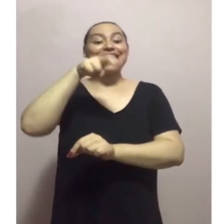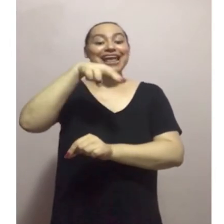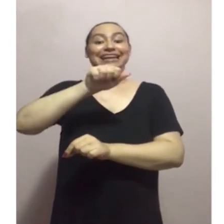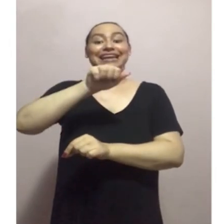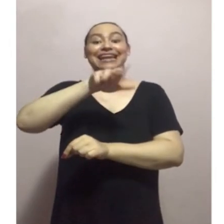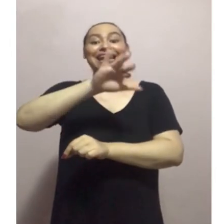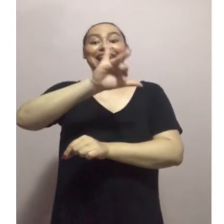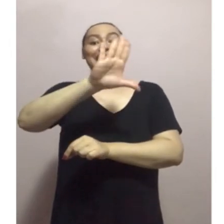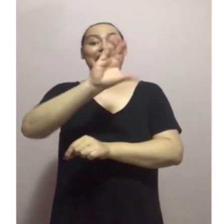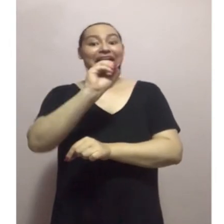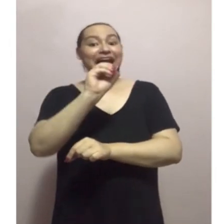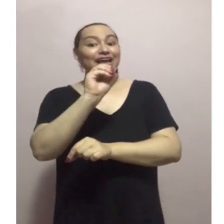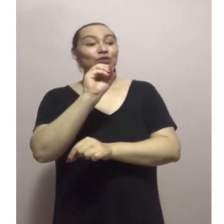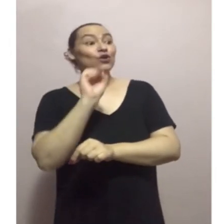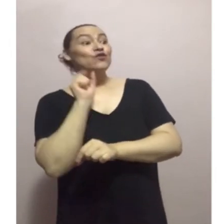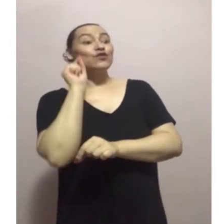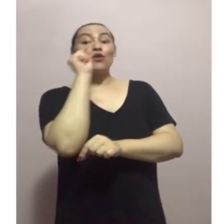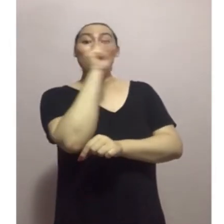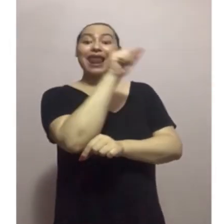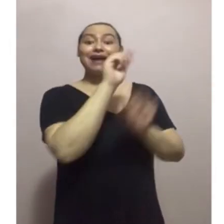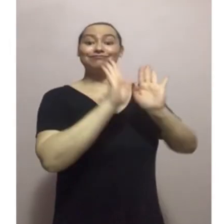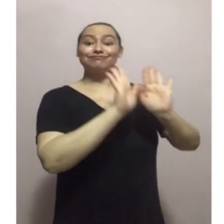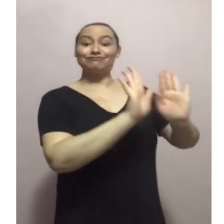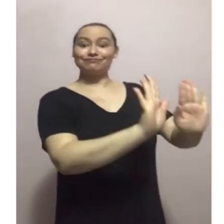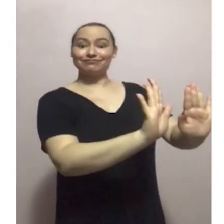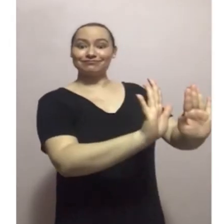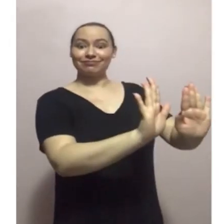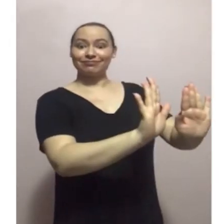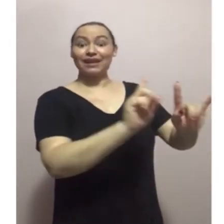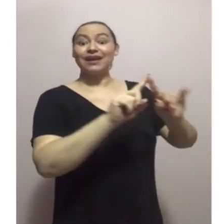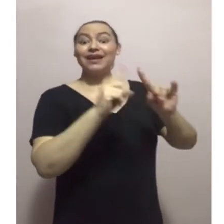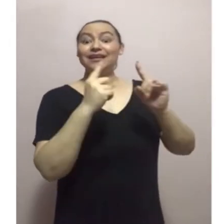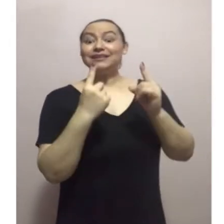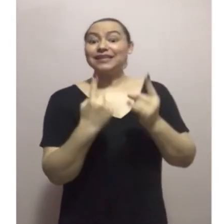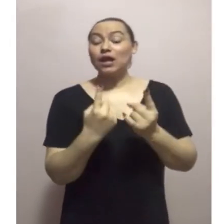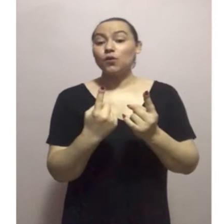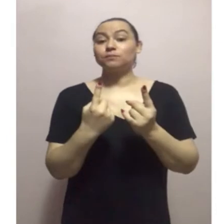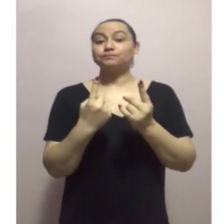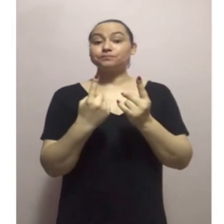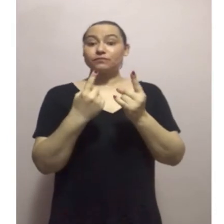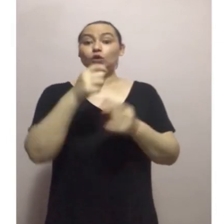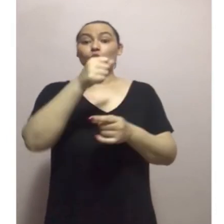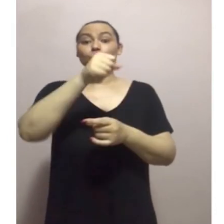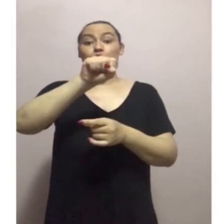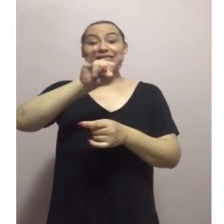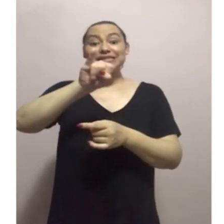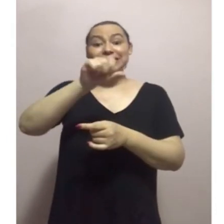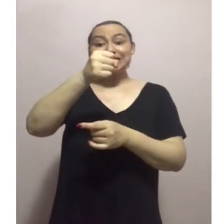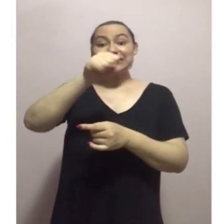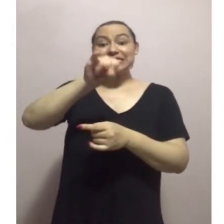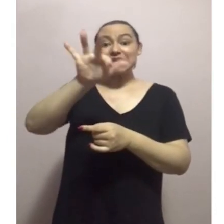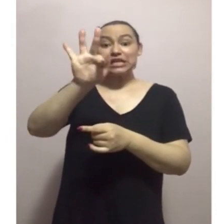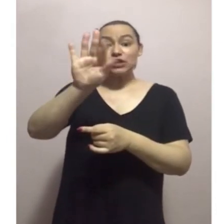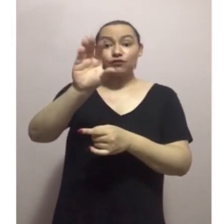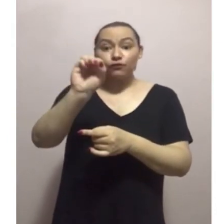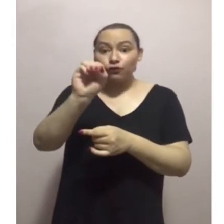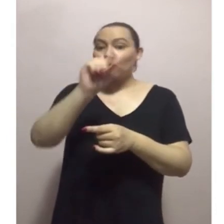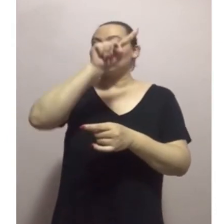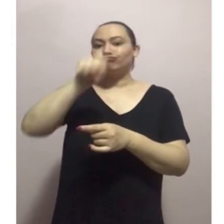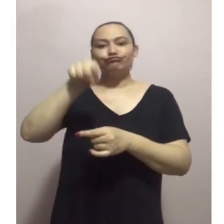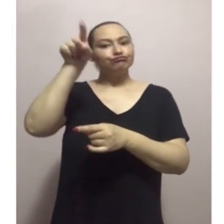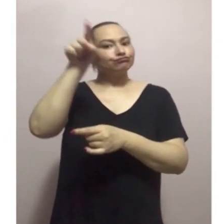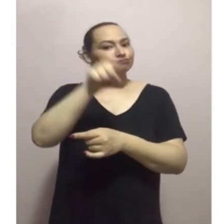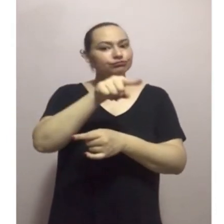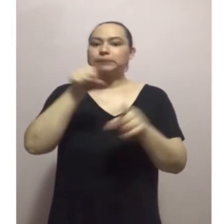teatro. O Sísifo fez as 2 últimas apresentações, mas muito cancelou os